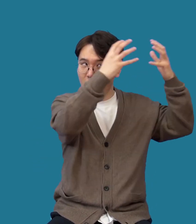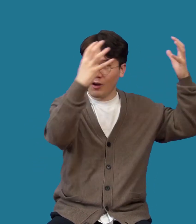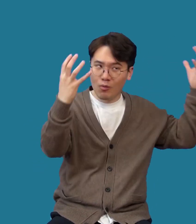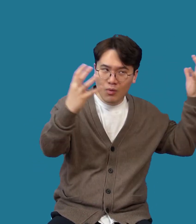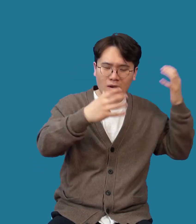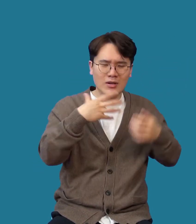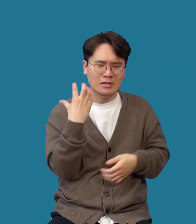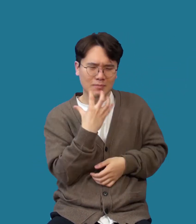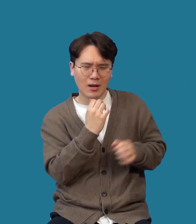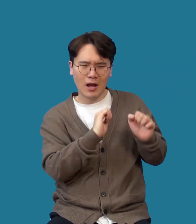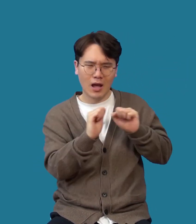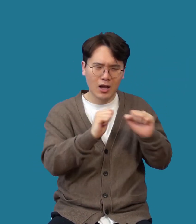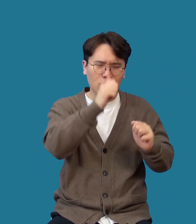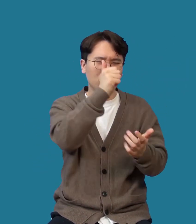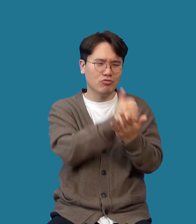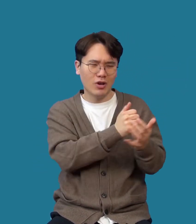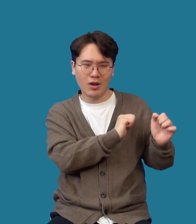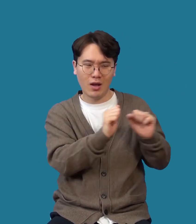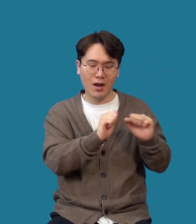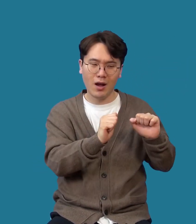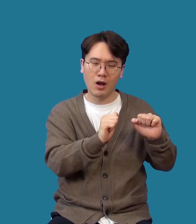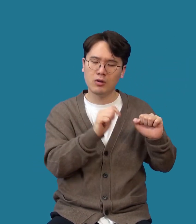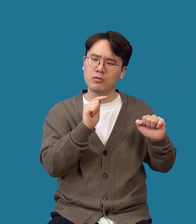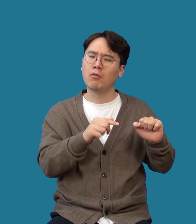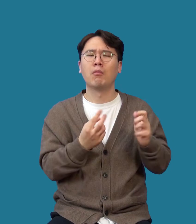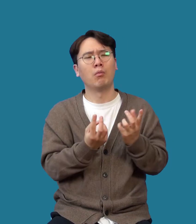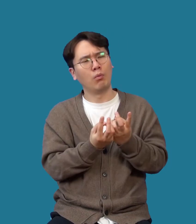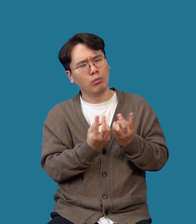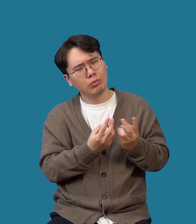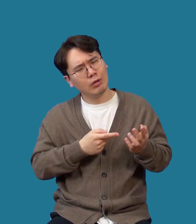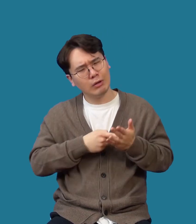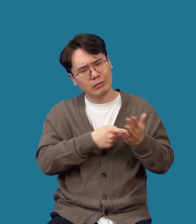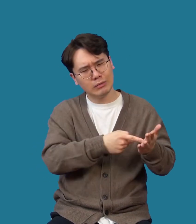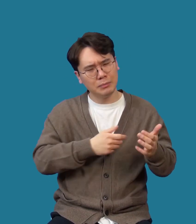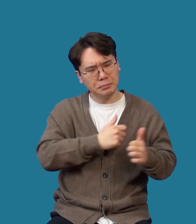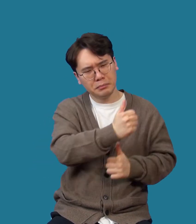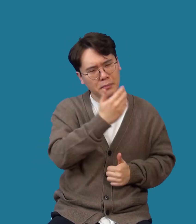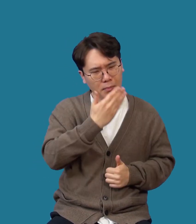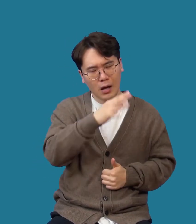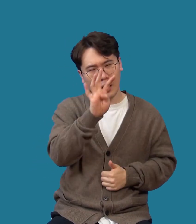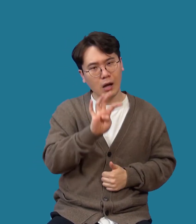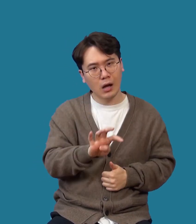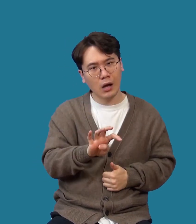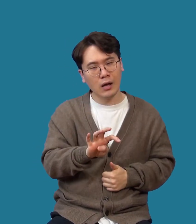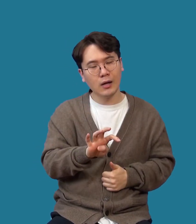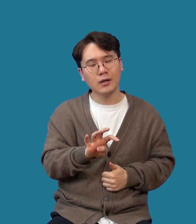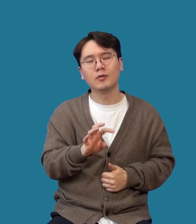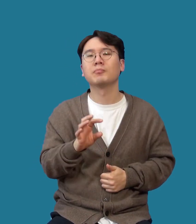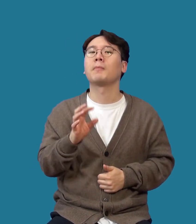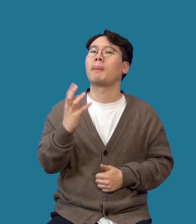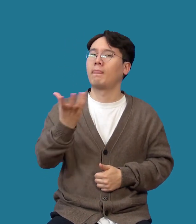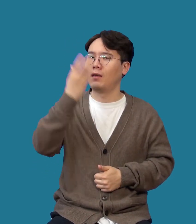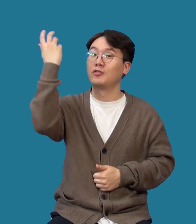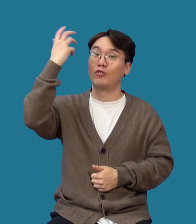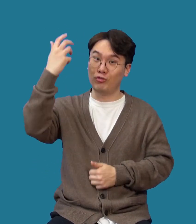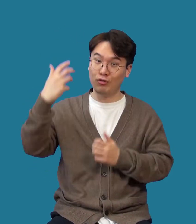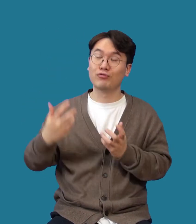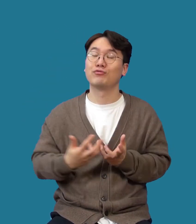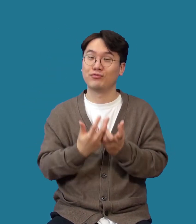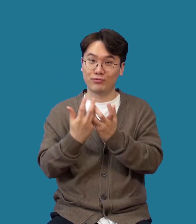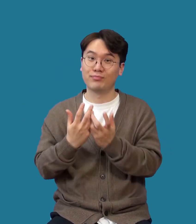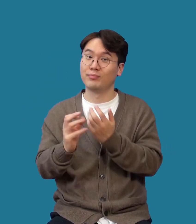하고, 이게 도대체 없어질 수 있을까? 없어질 수 있습니다. 성령 충만하면